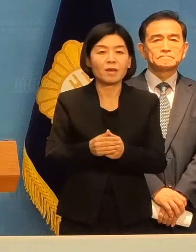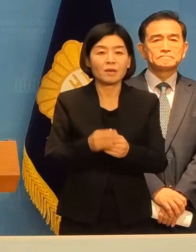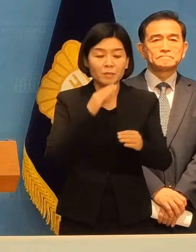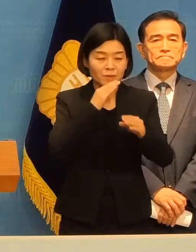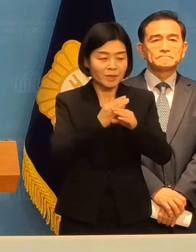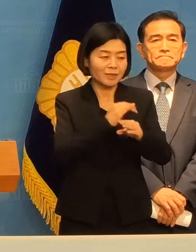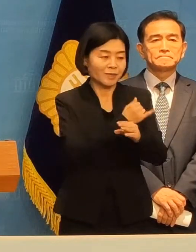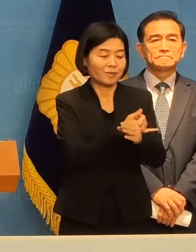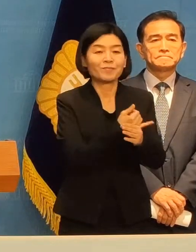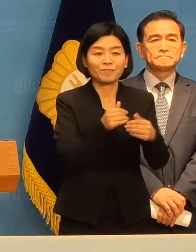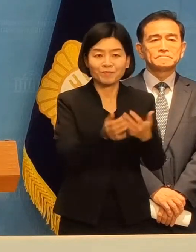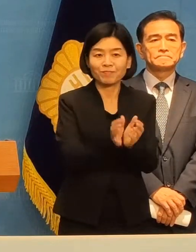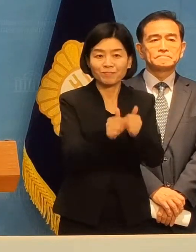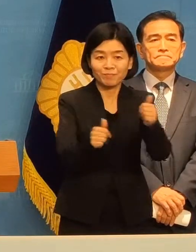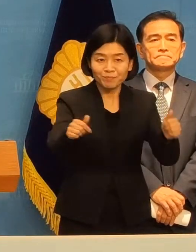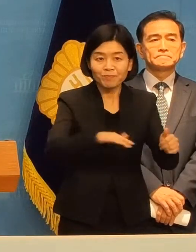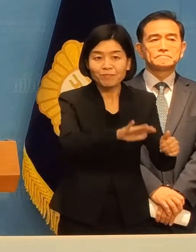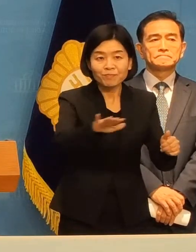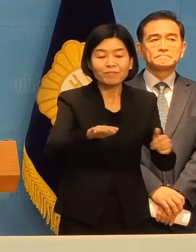단체장들은 대한민국 정부가